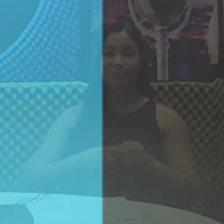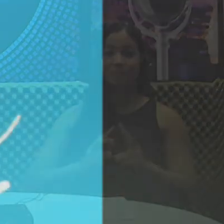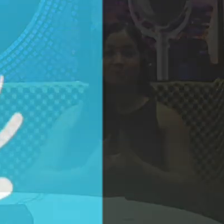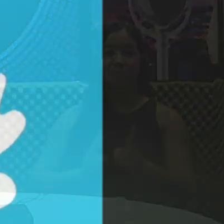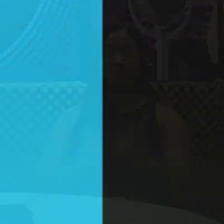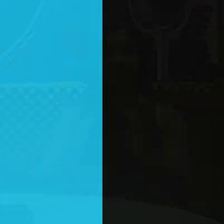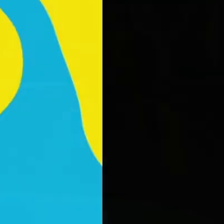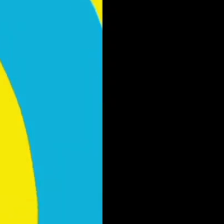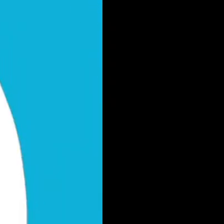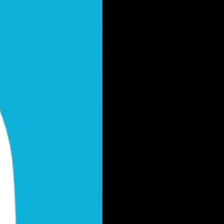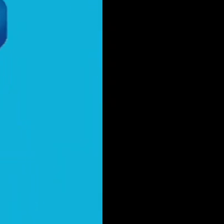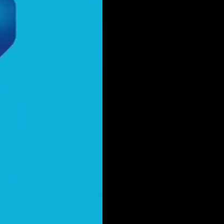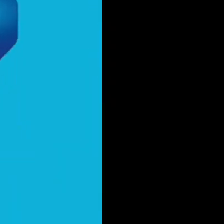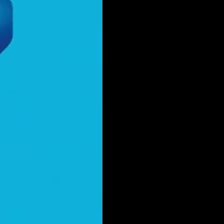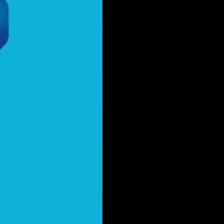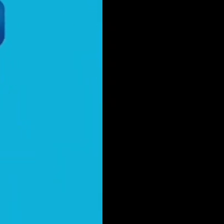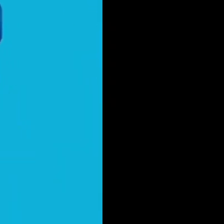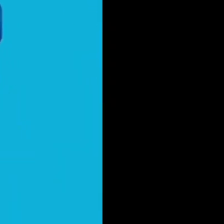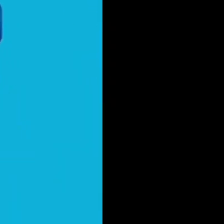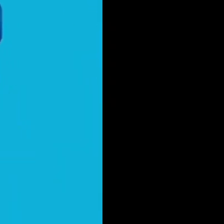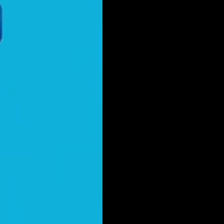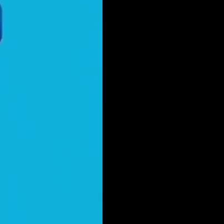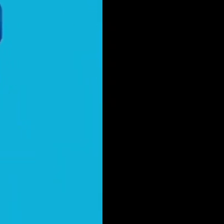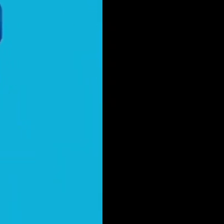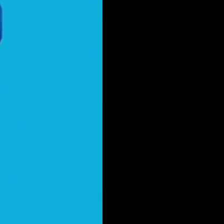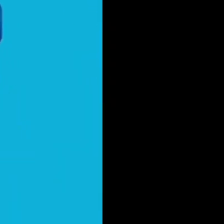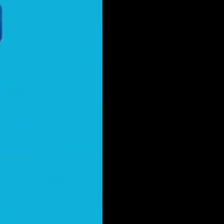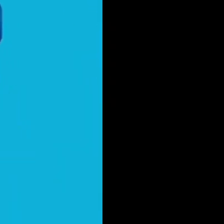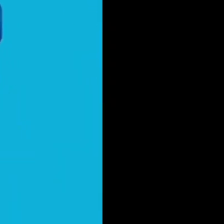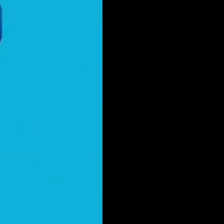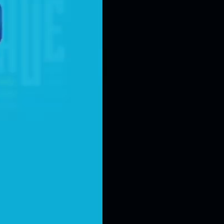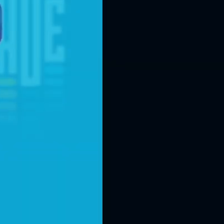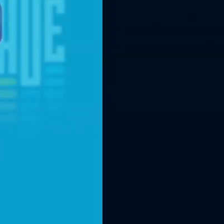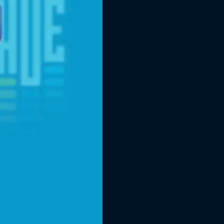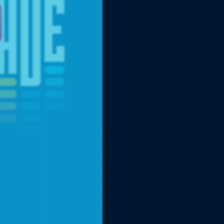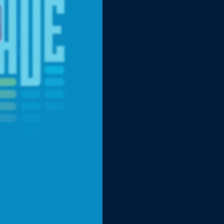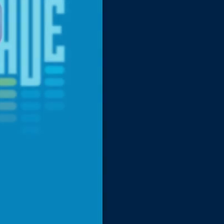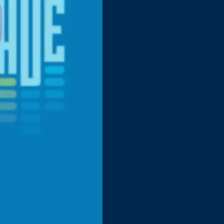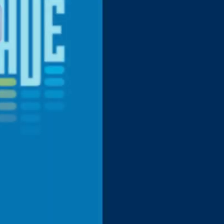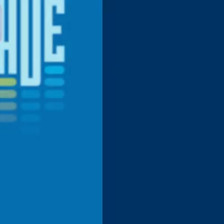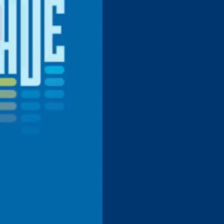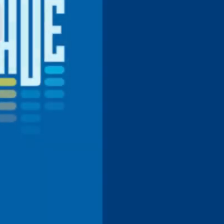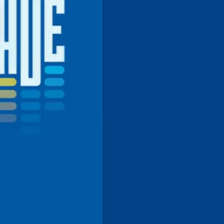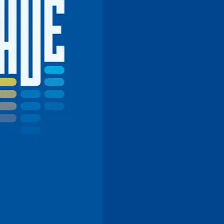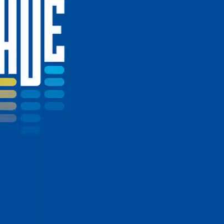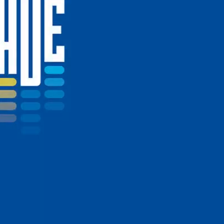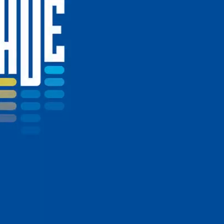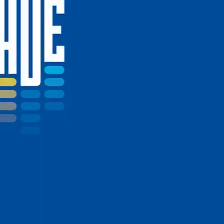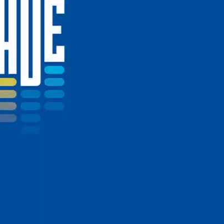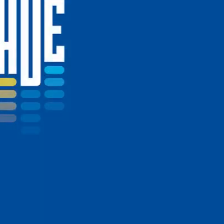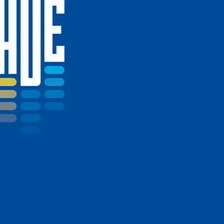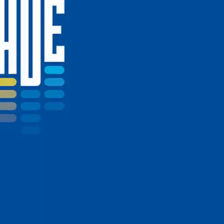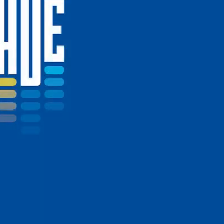Nossa Cidade. Continue conosco no portal da Prefeitura e nas redes sociais.